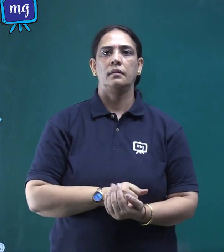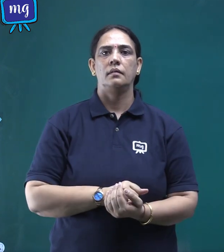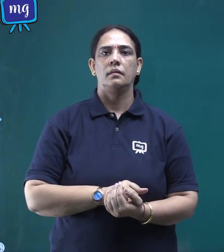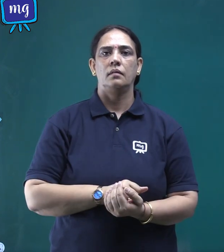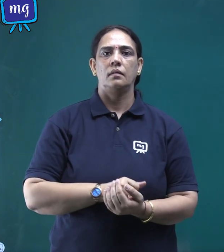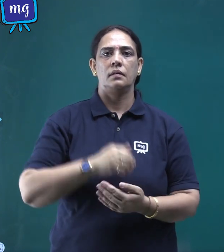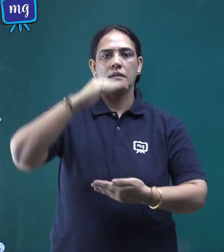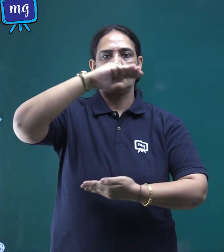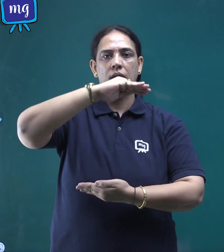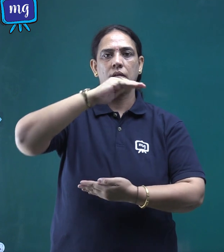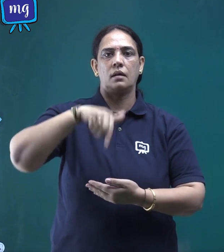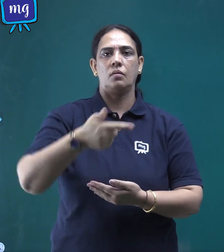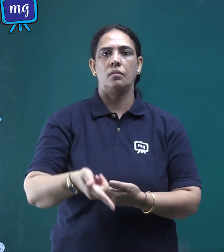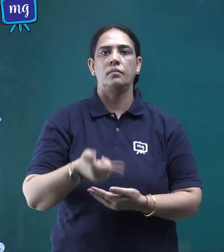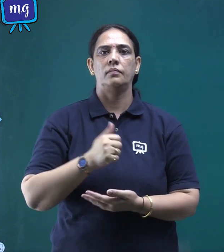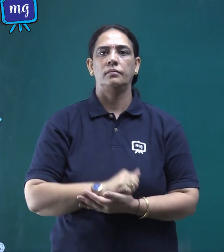समांतर हो।